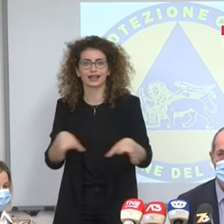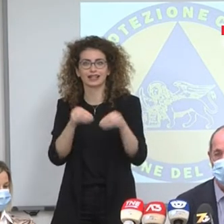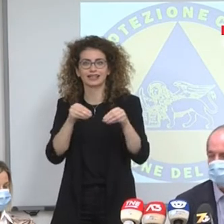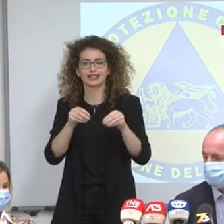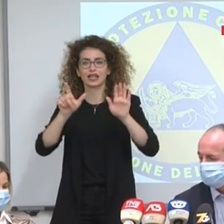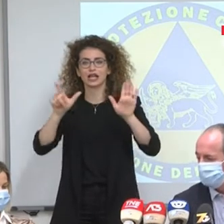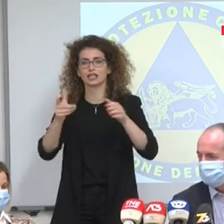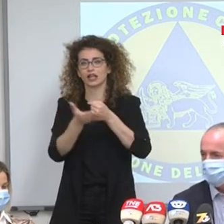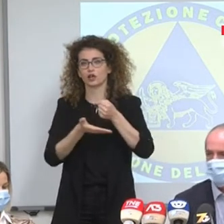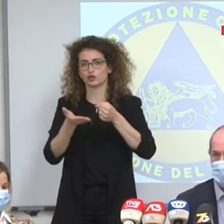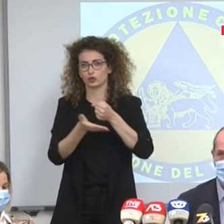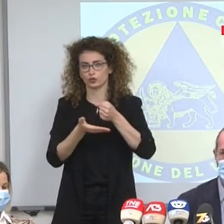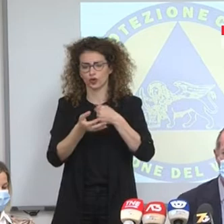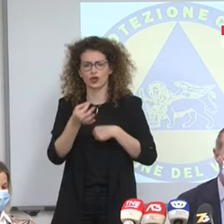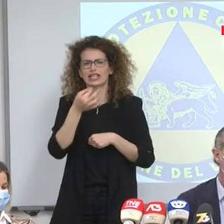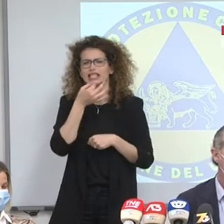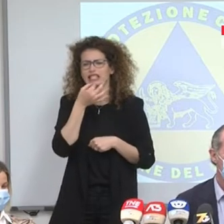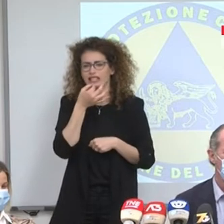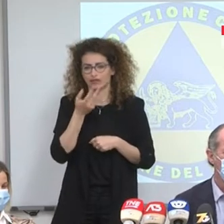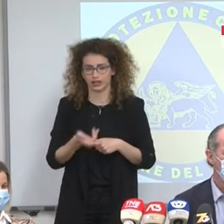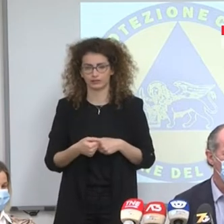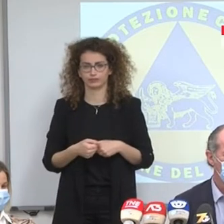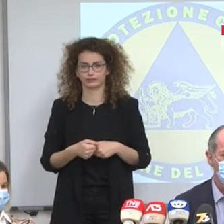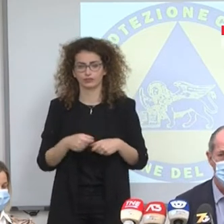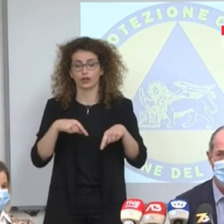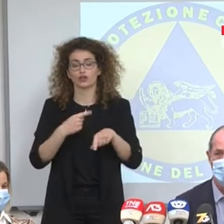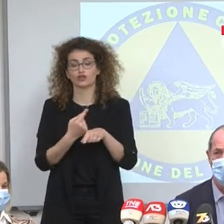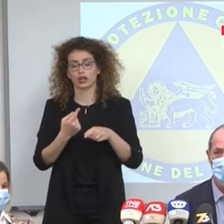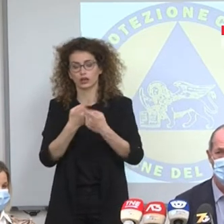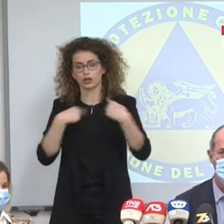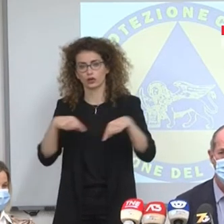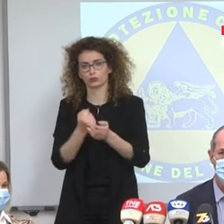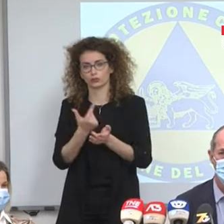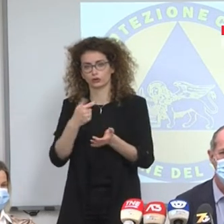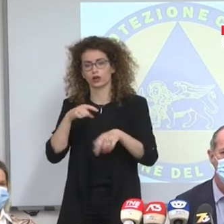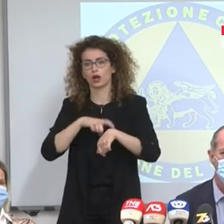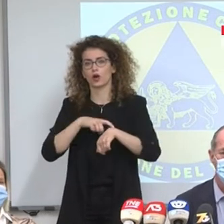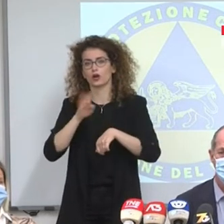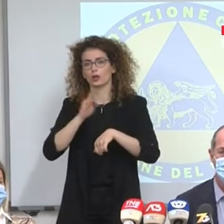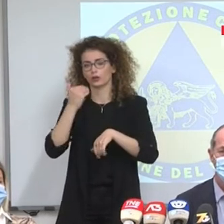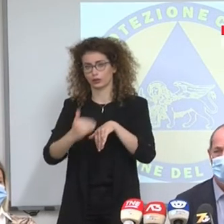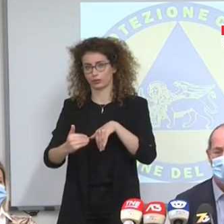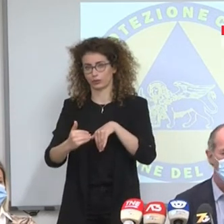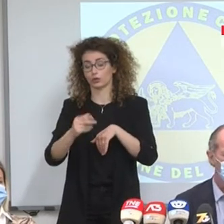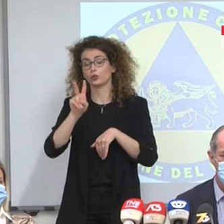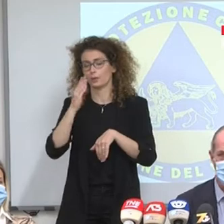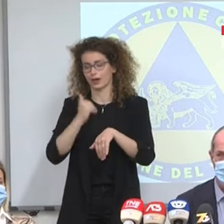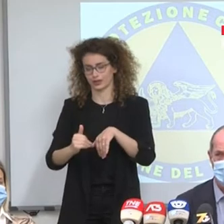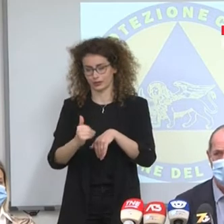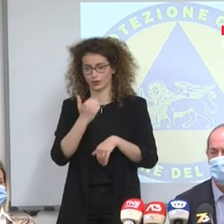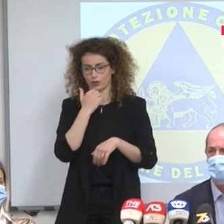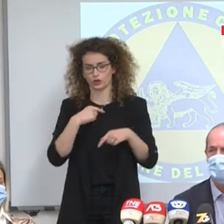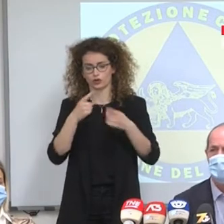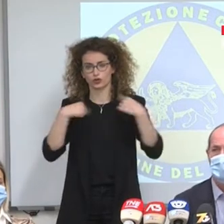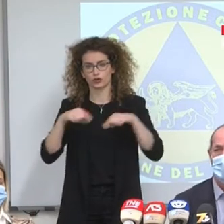di giugno. Cosa significa questo? Oggi avremo un incontro importante alle 14.30, oggi è una giornata di incontri a